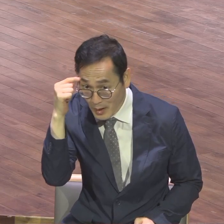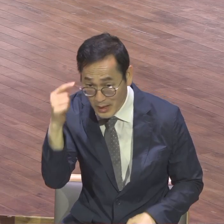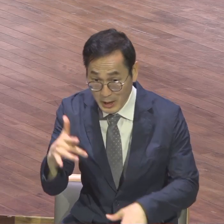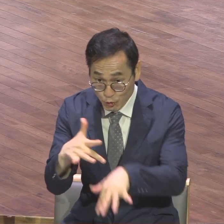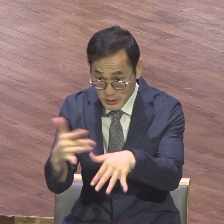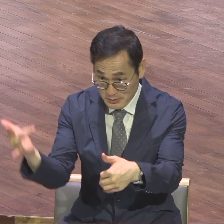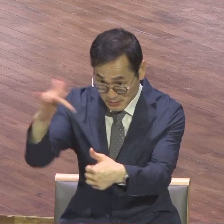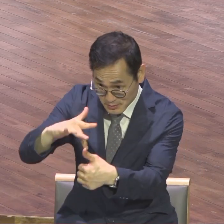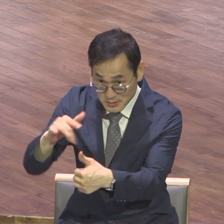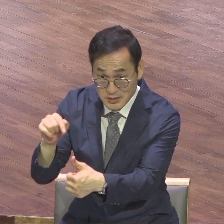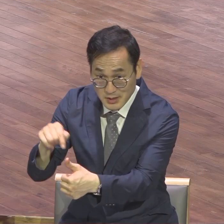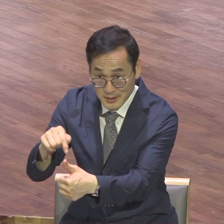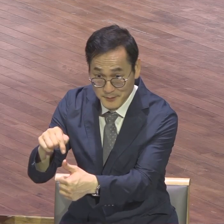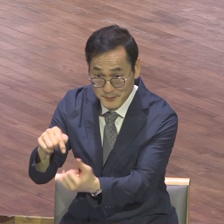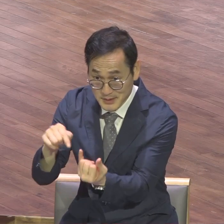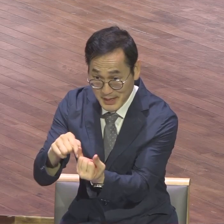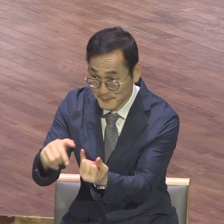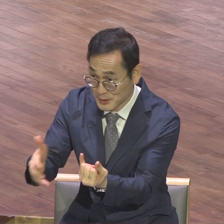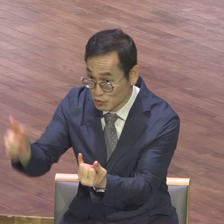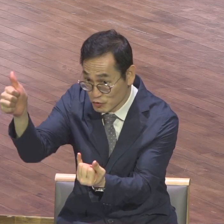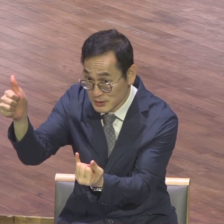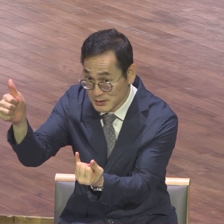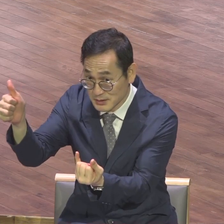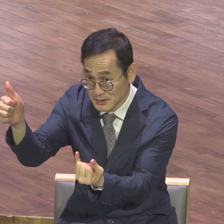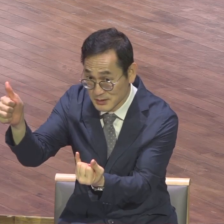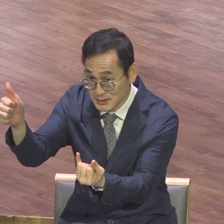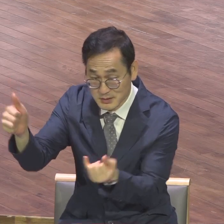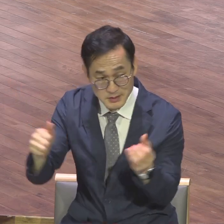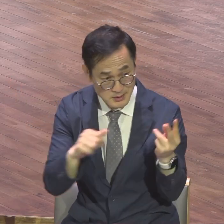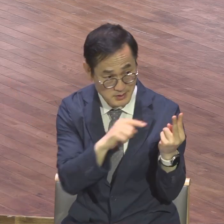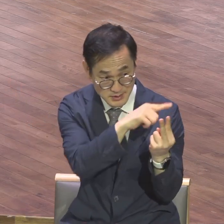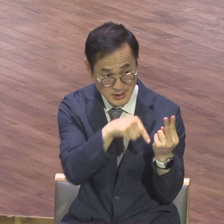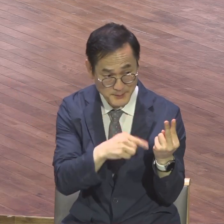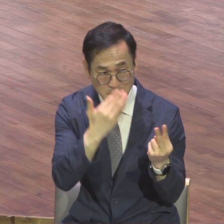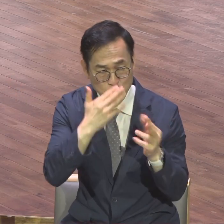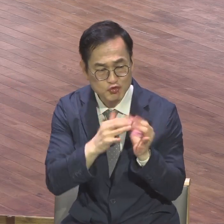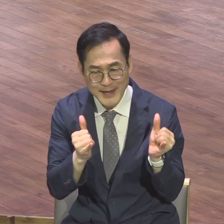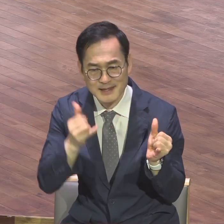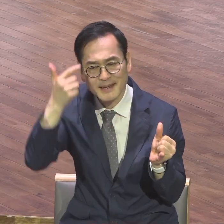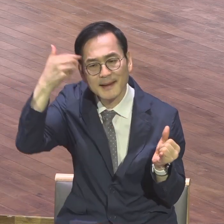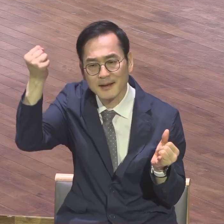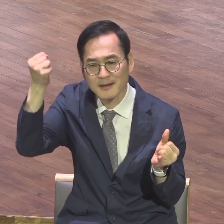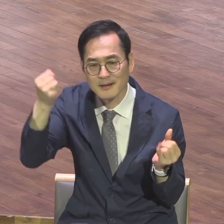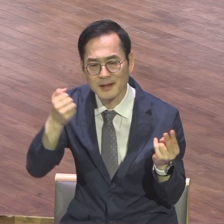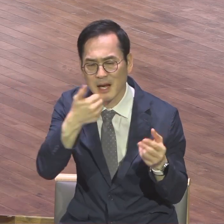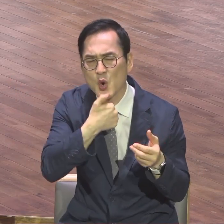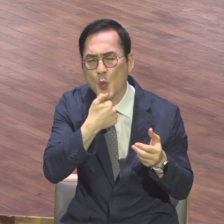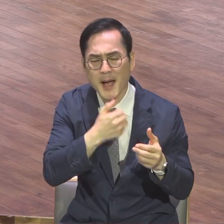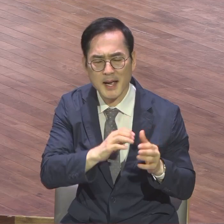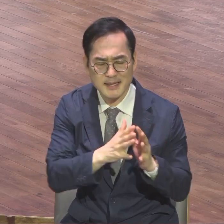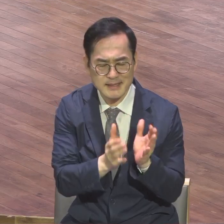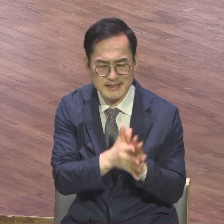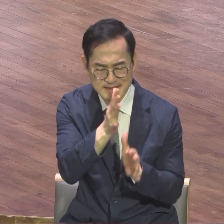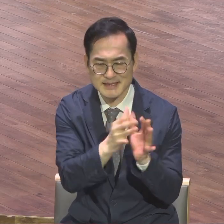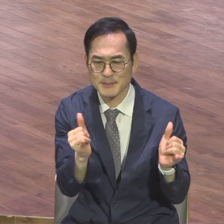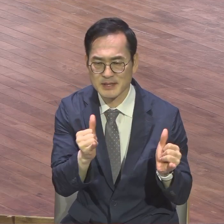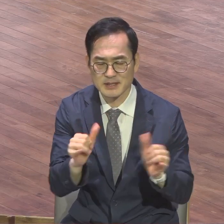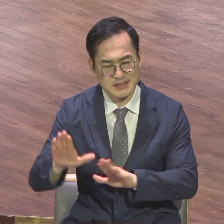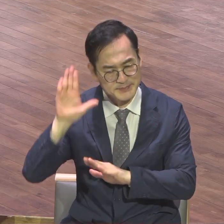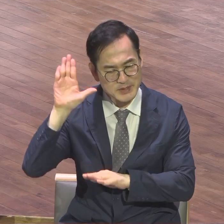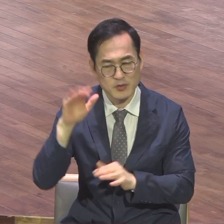귀신 들린 요정의 주인들이 바울과 실라를 유대인이라고 그렇게 하면서